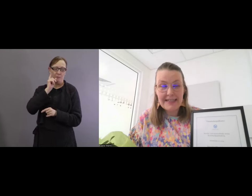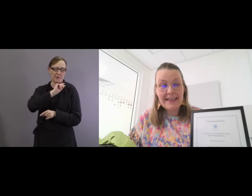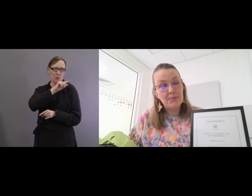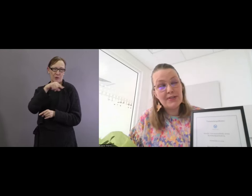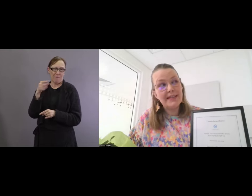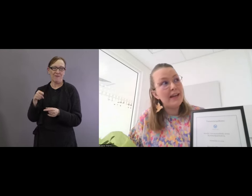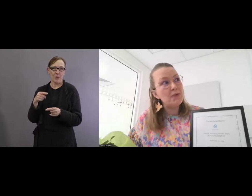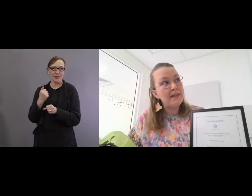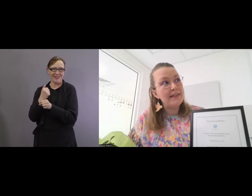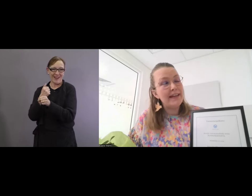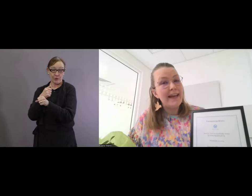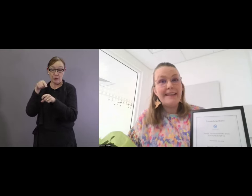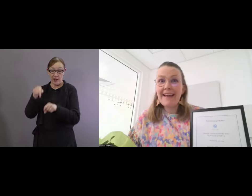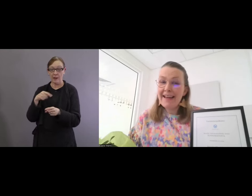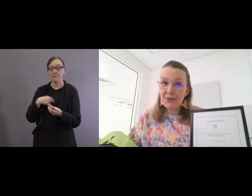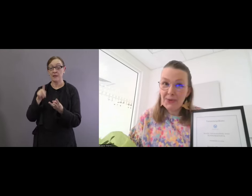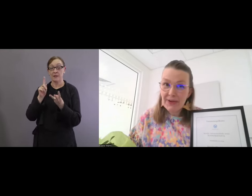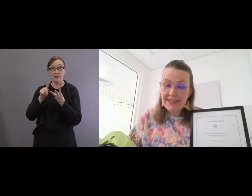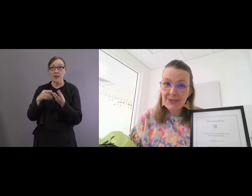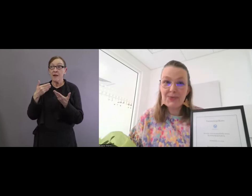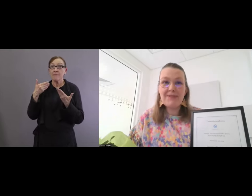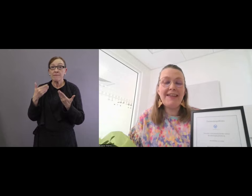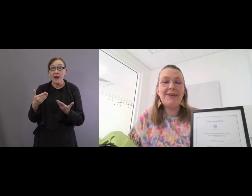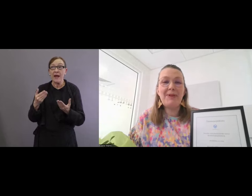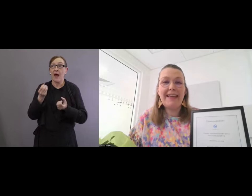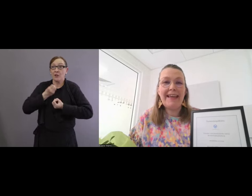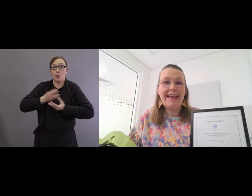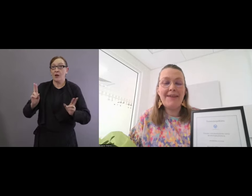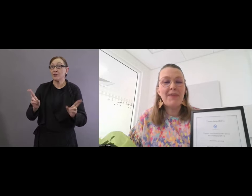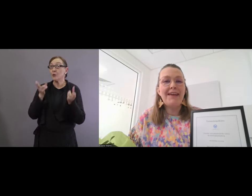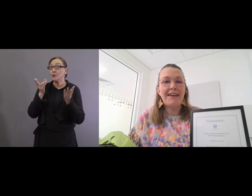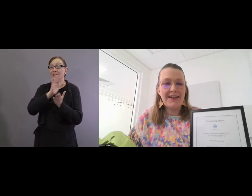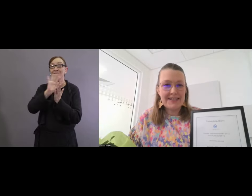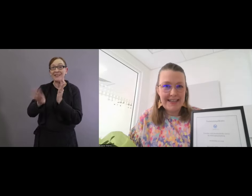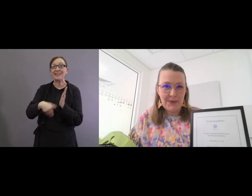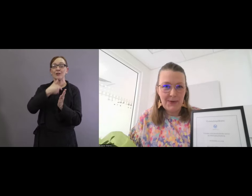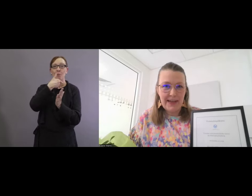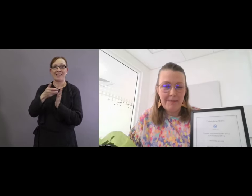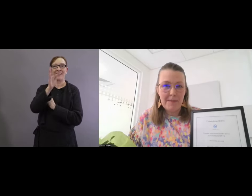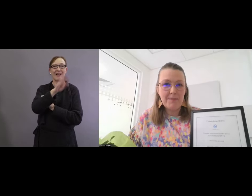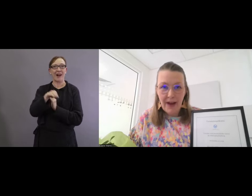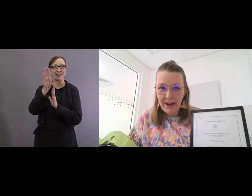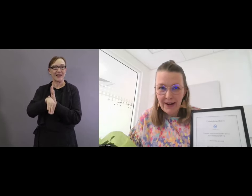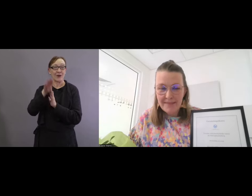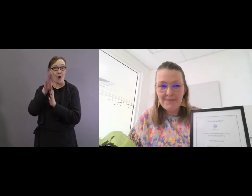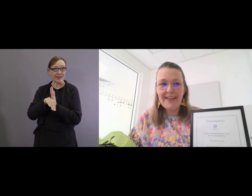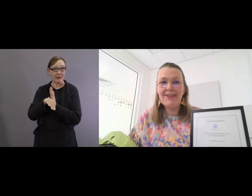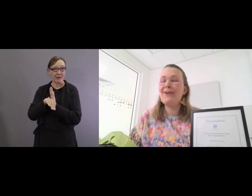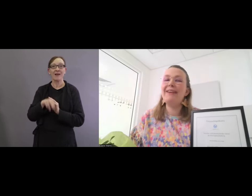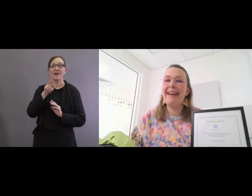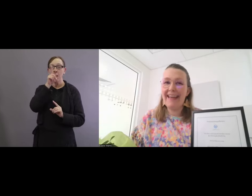Ja sitten myöskin täällä kuvattiin tänään julkaistu uusi viittomakielinen lastenohjelma